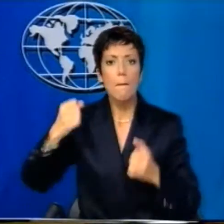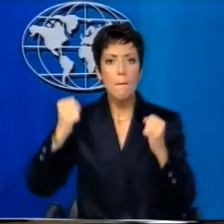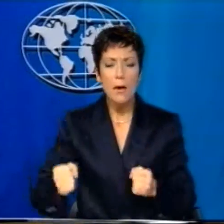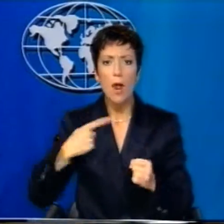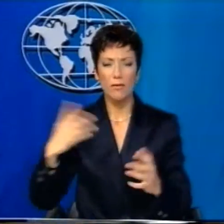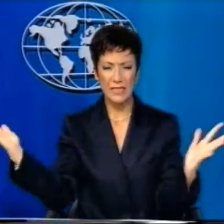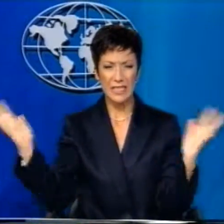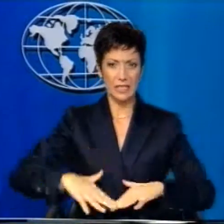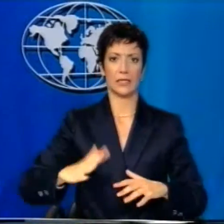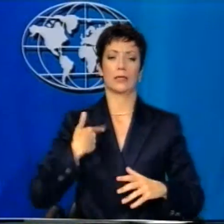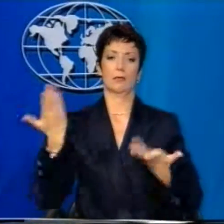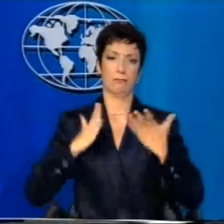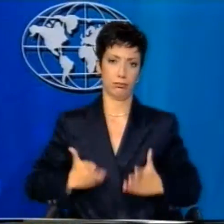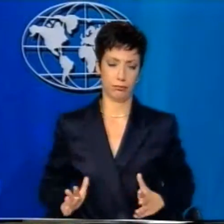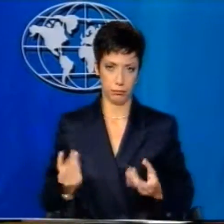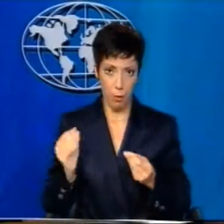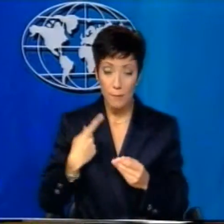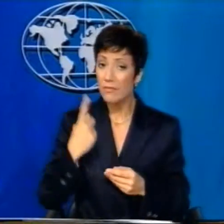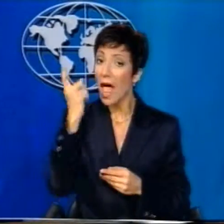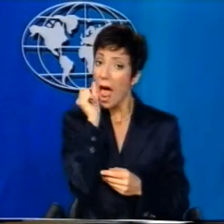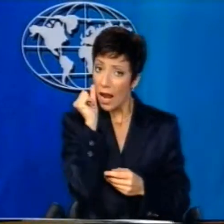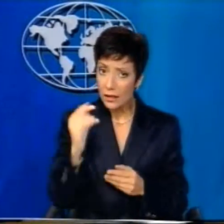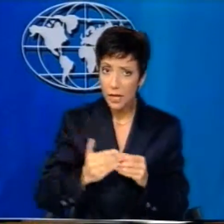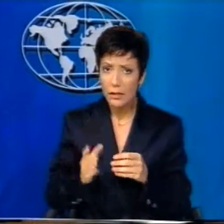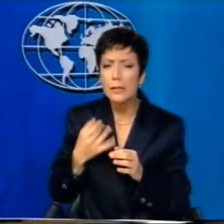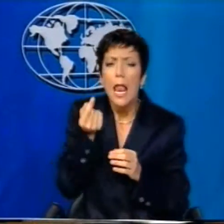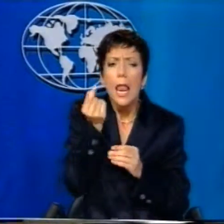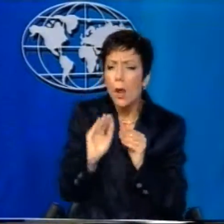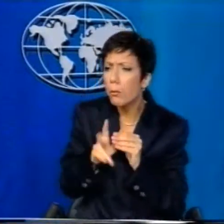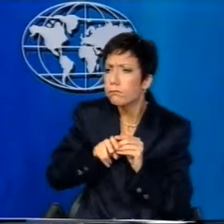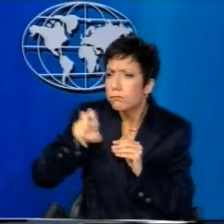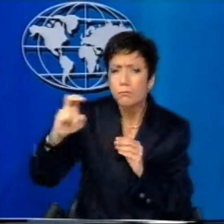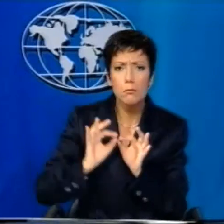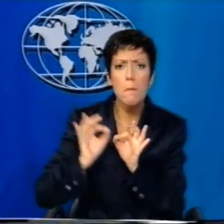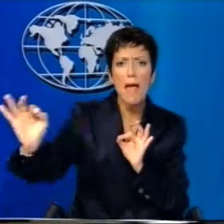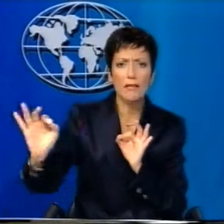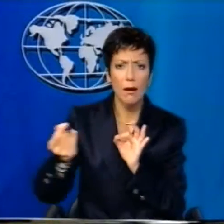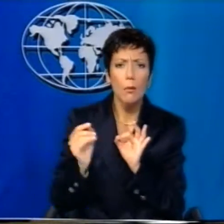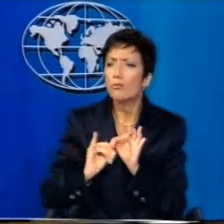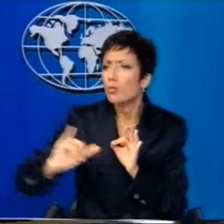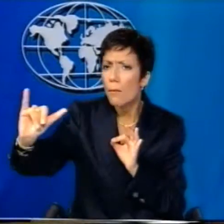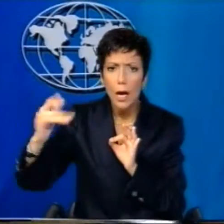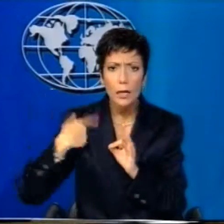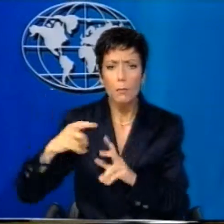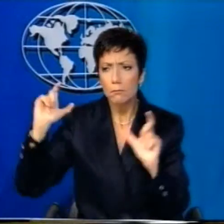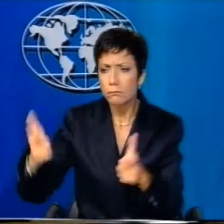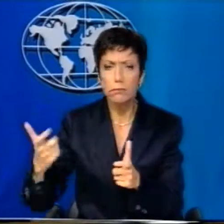ενώ ένας άνδρας υπέστη σοβαρά εγκάβματα και εντοπίστηκε λίγα μέτρα μακριά από το σημείο της έκρηξης.